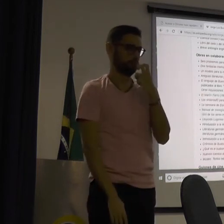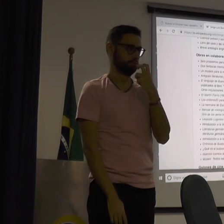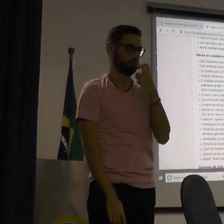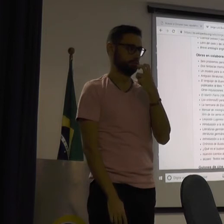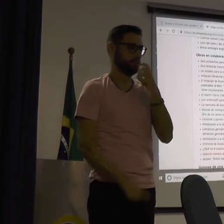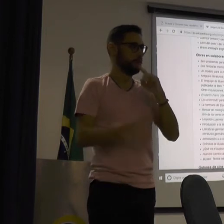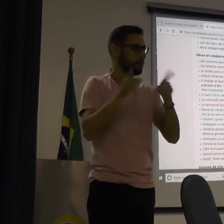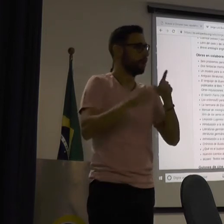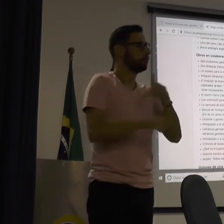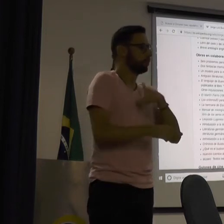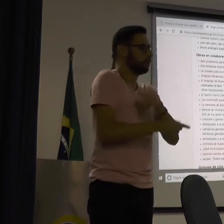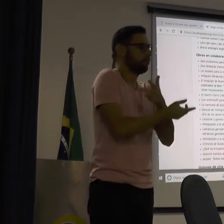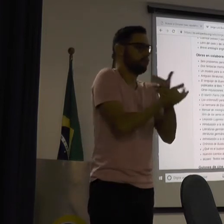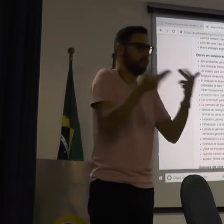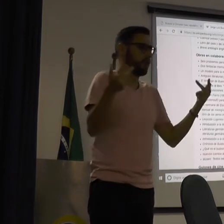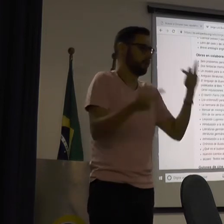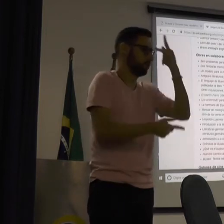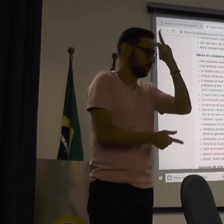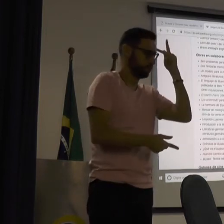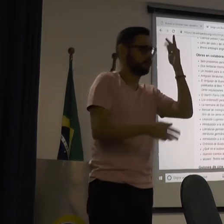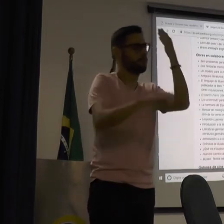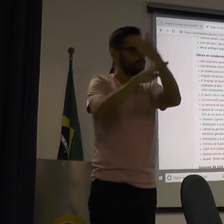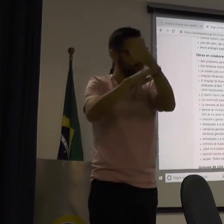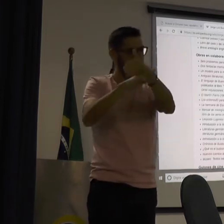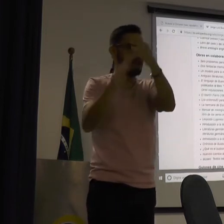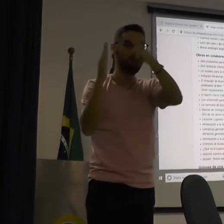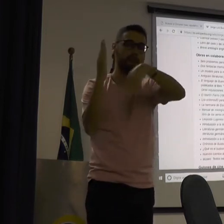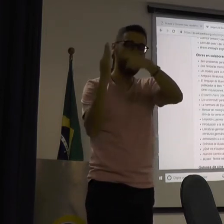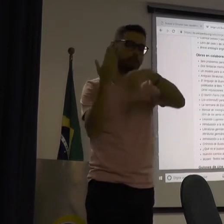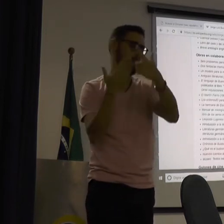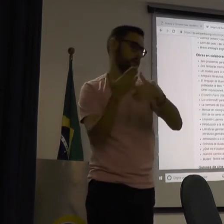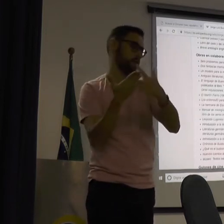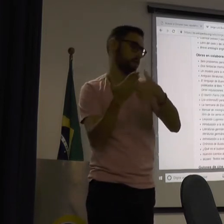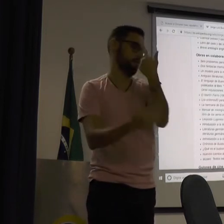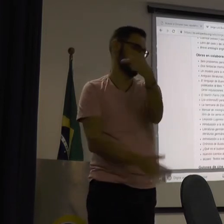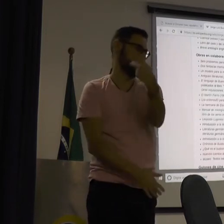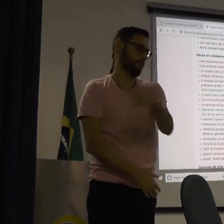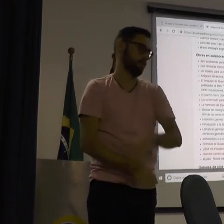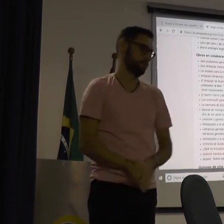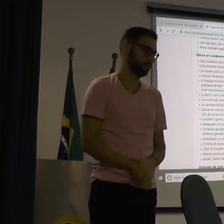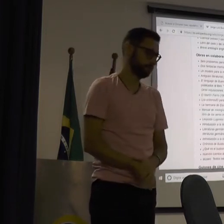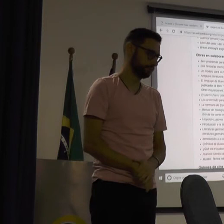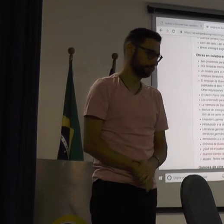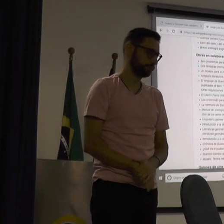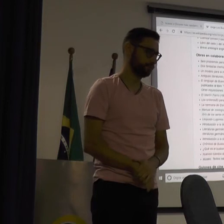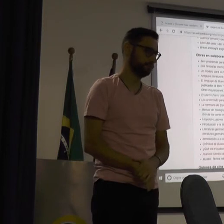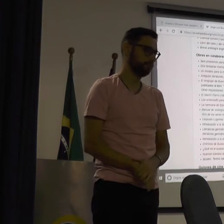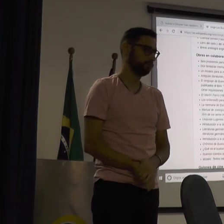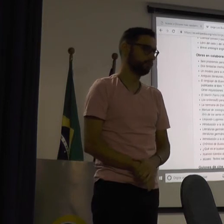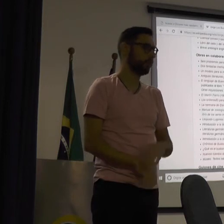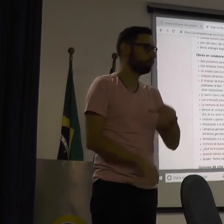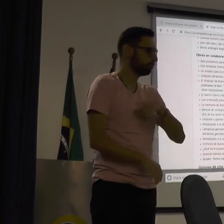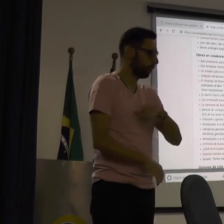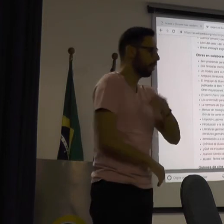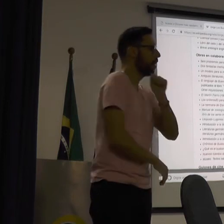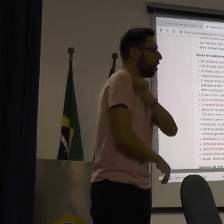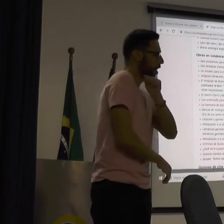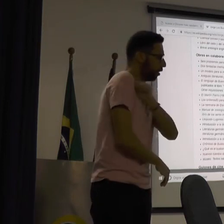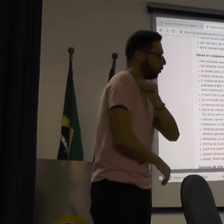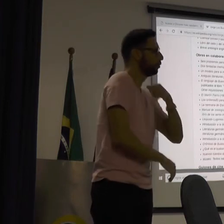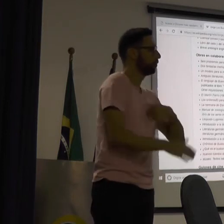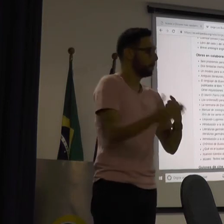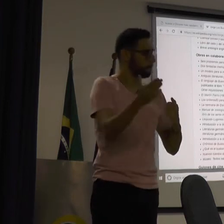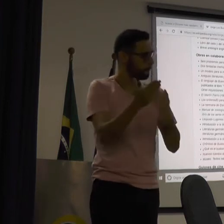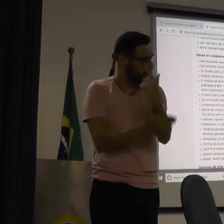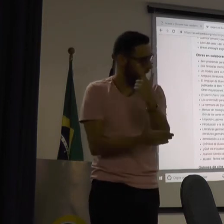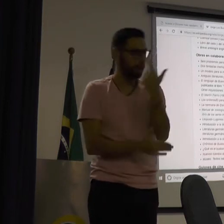para ele. E são muitos que, inclusive, fizeram testemunhos de que gente que pagava para